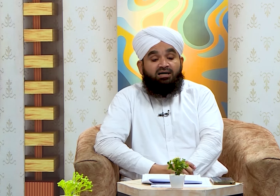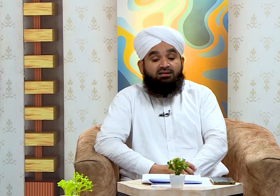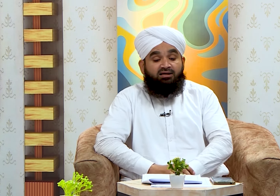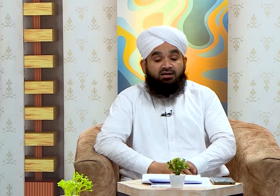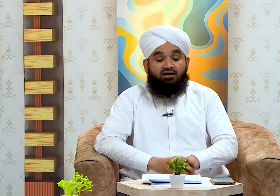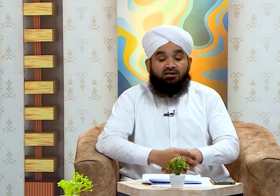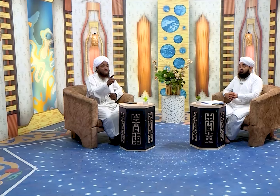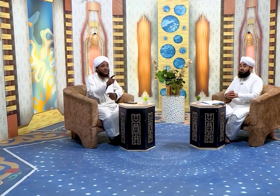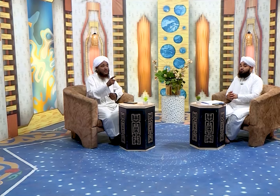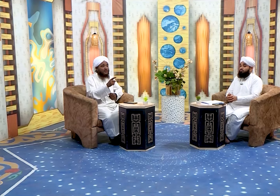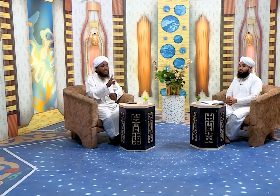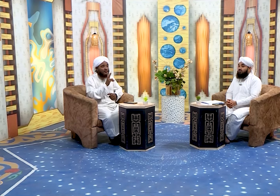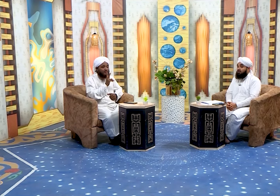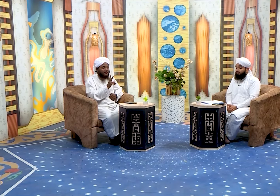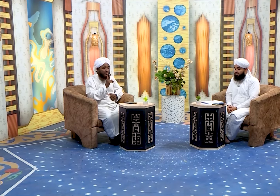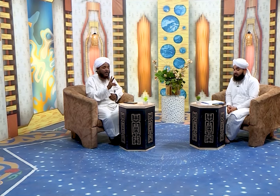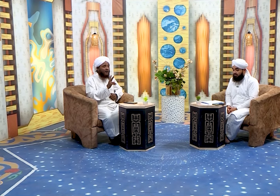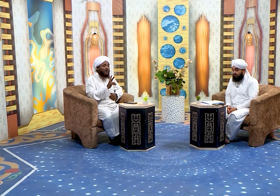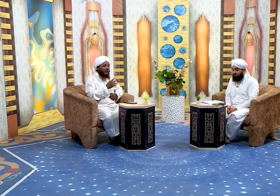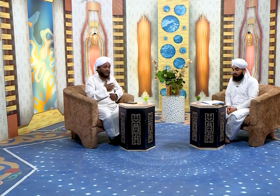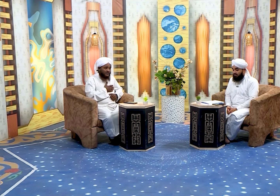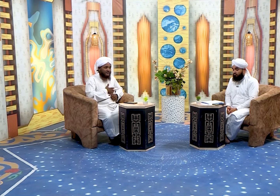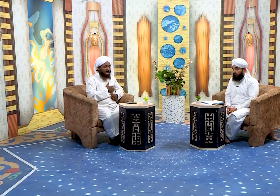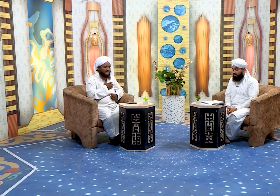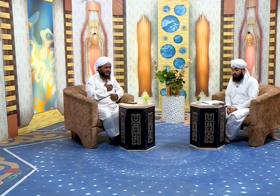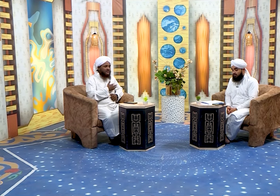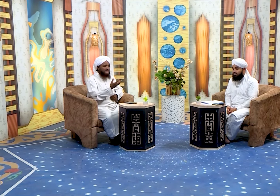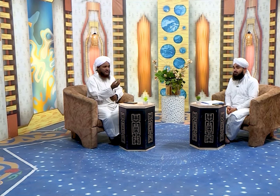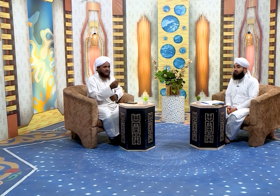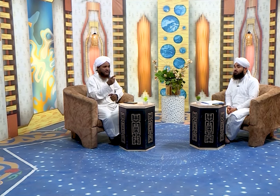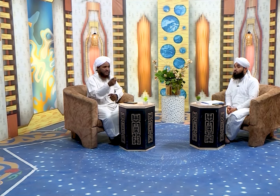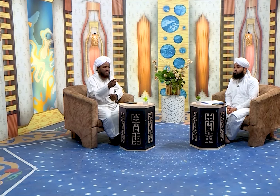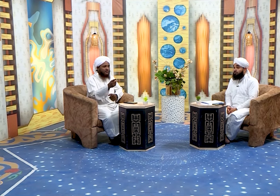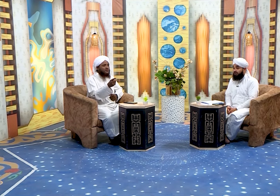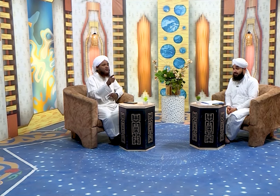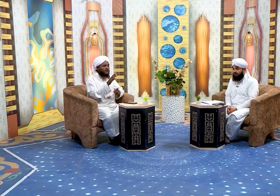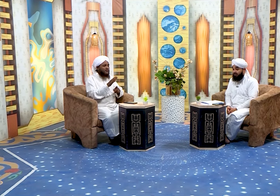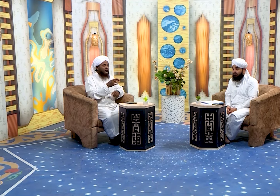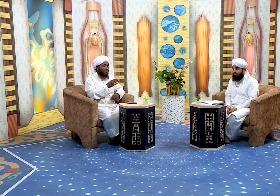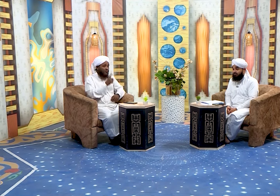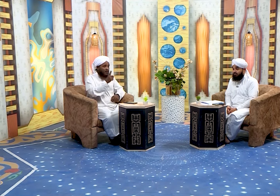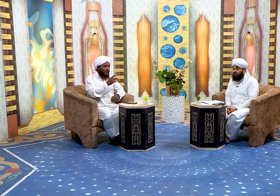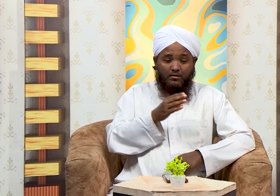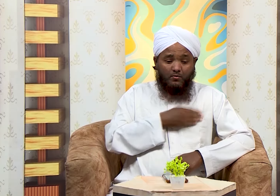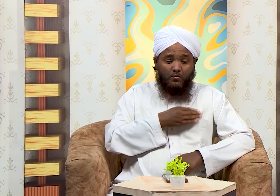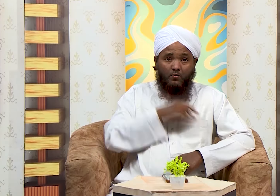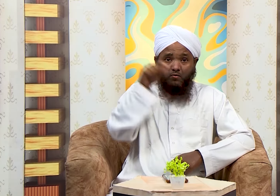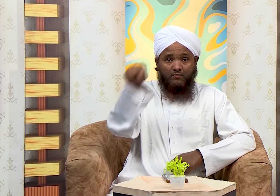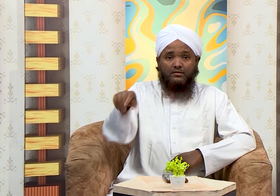بات کہنا اس امید پر کہ وہ دھیان کرے یا کچھ درے حضرت موسیٰ علیہ